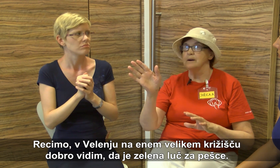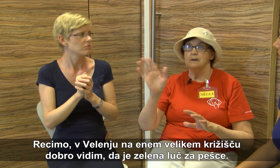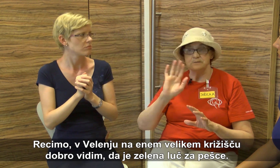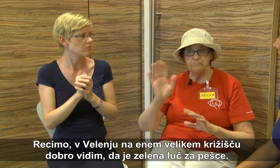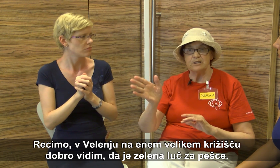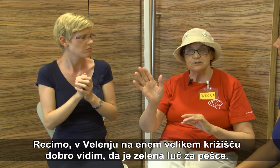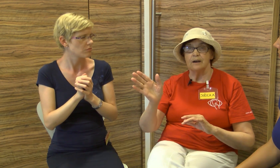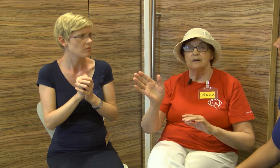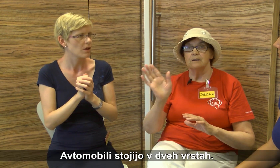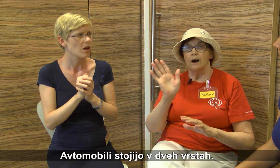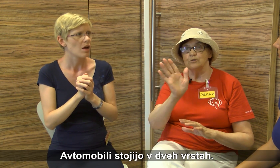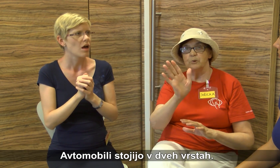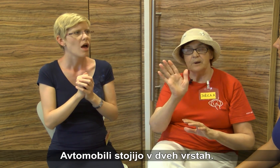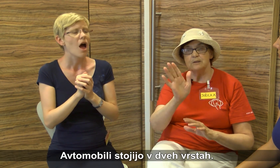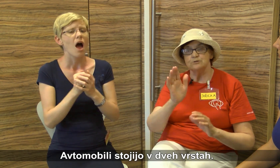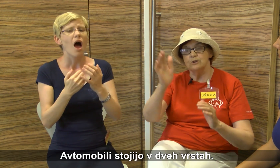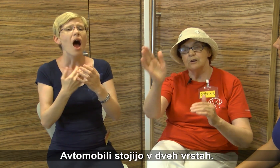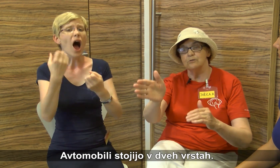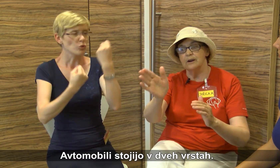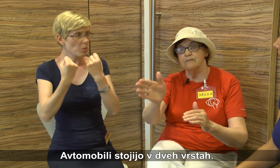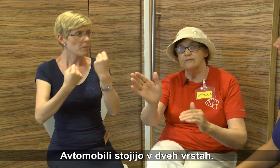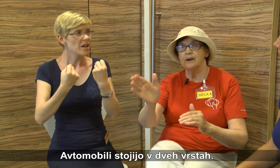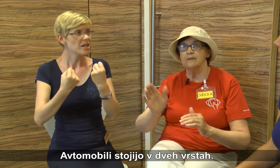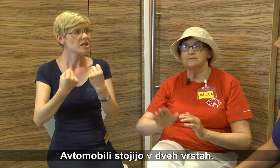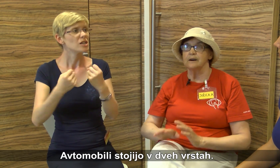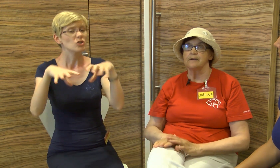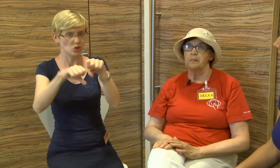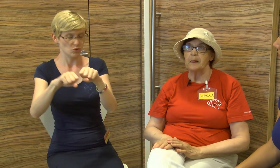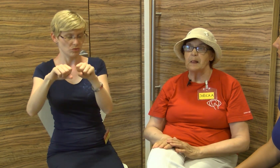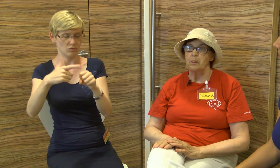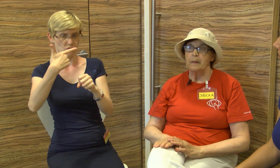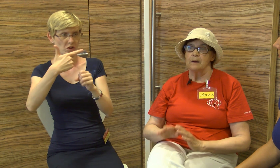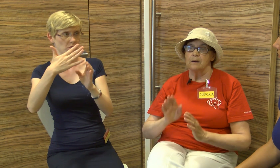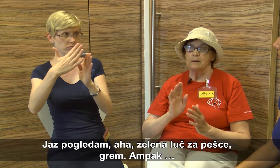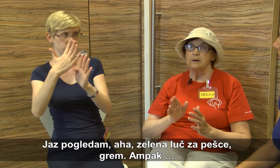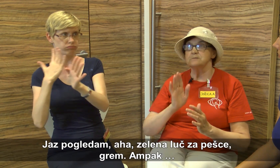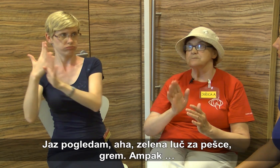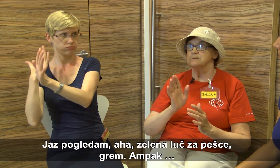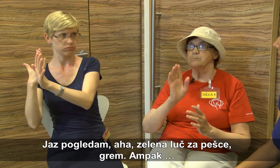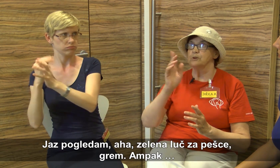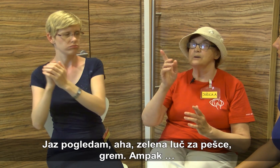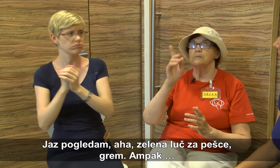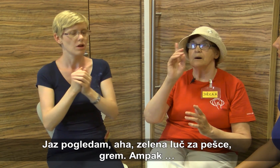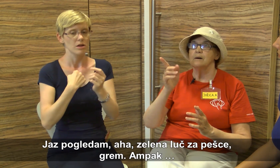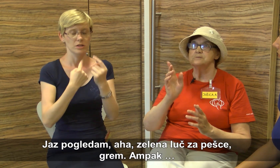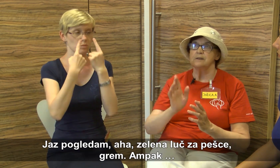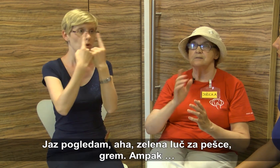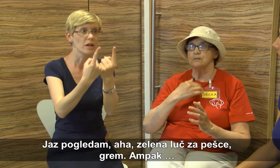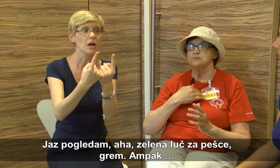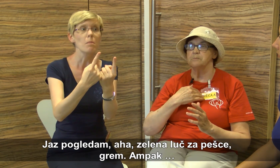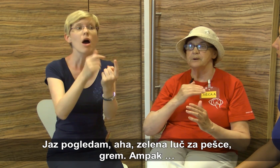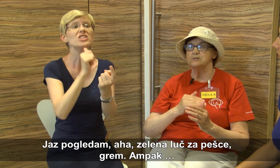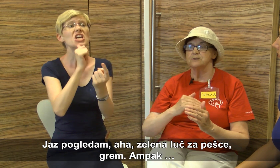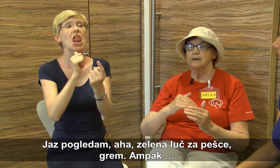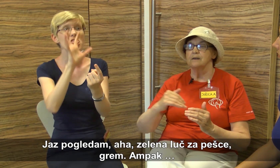на Запеща. Автомобилът стоял двех върстах. Аз погледам, ага, зелена